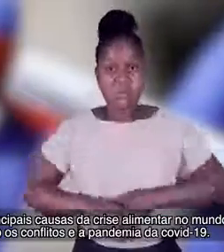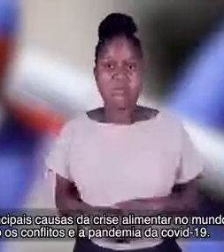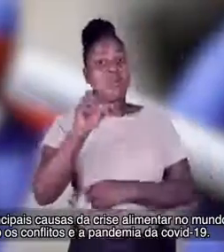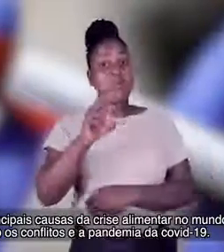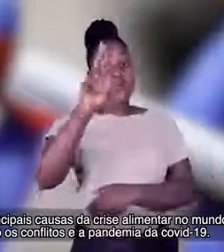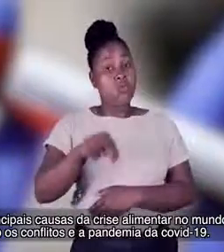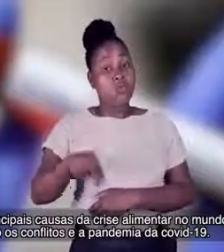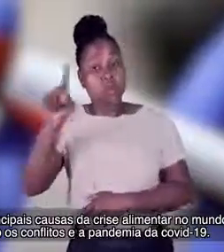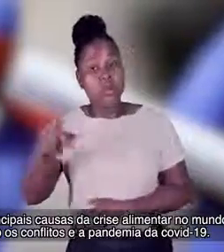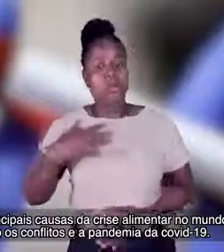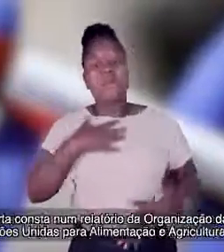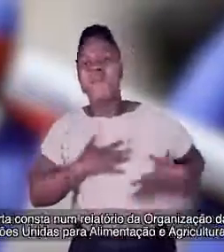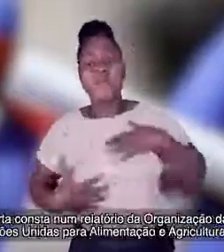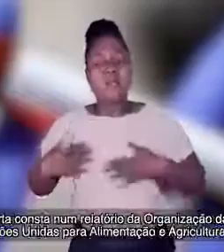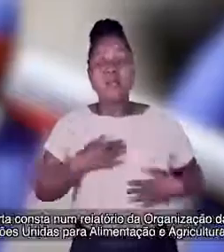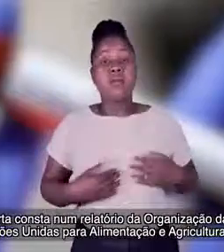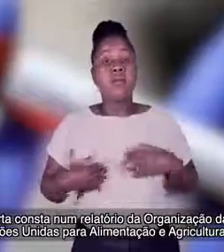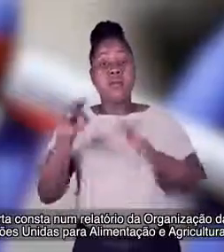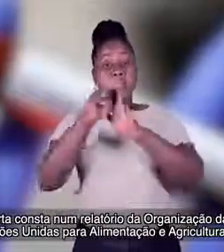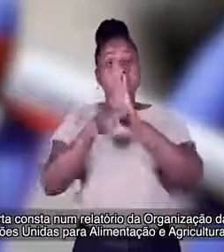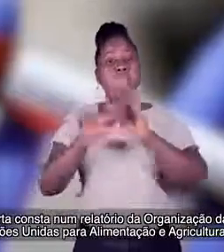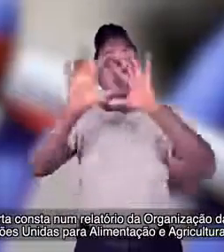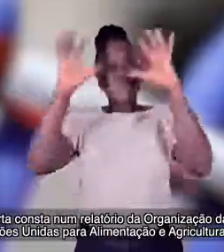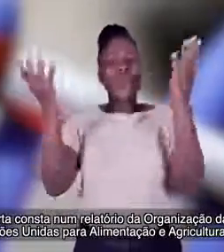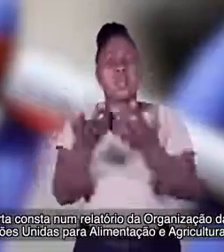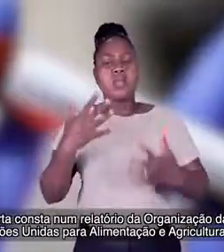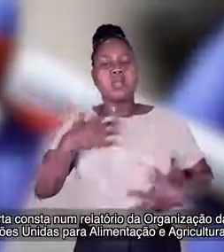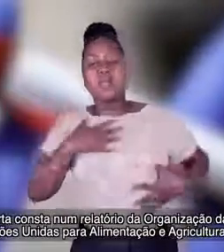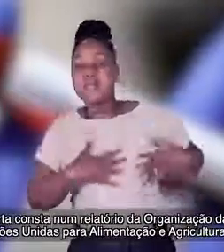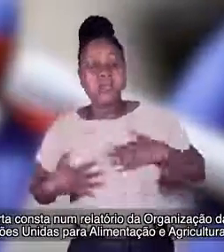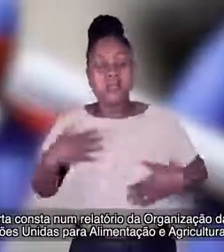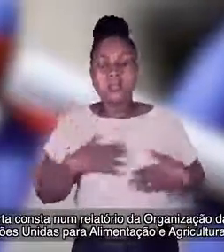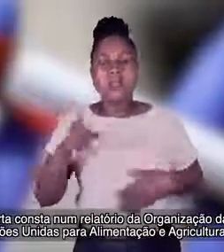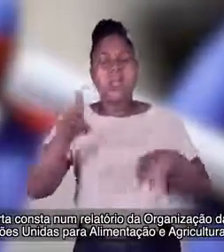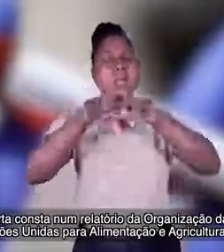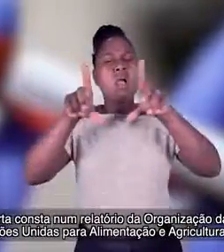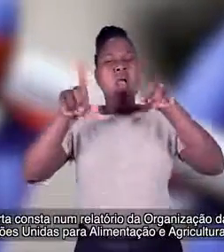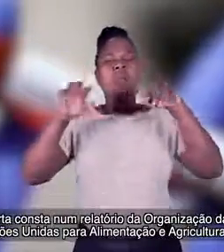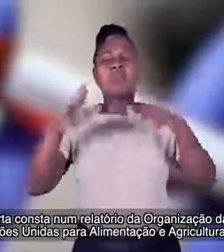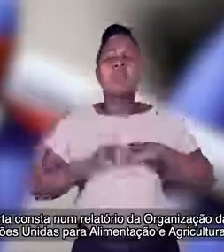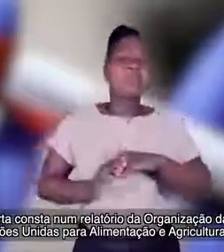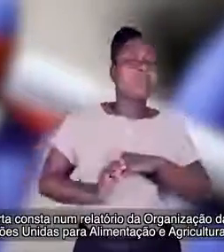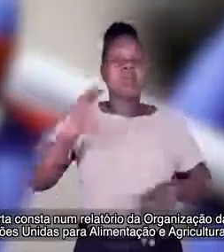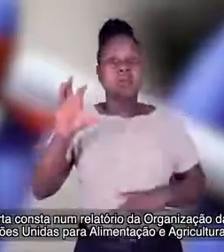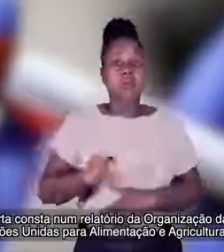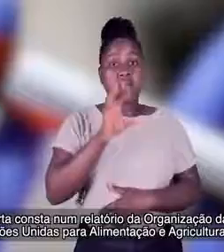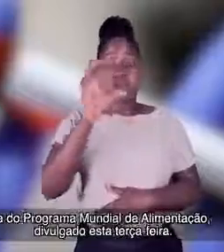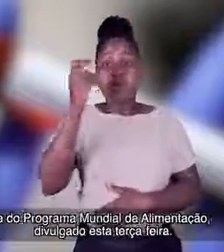pandemia da Covid-19. O alerta consta num relatório da Organização das Nações Unidas para a Alimentação e Agricultura e do